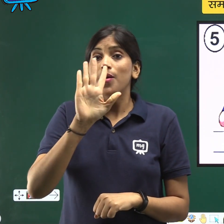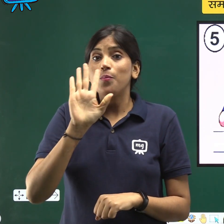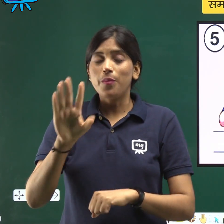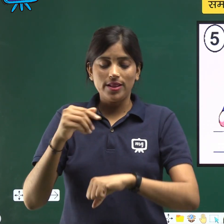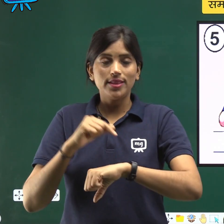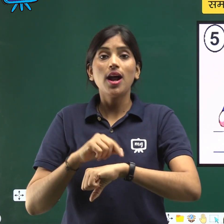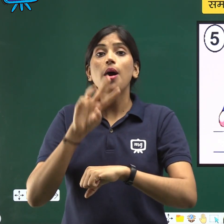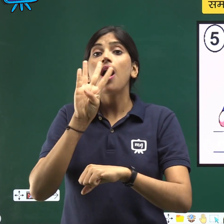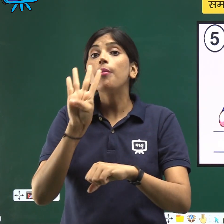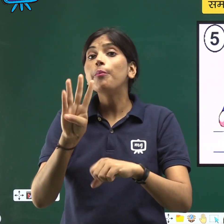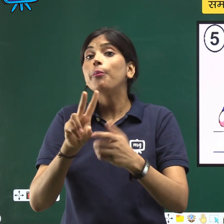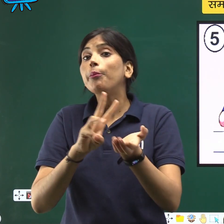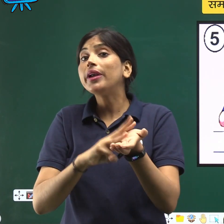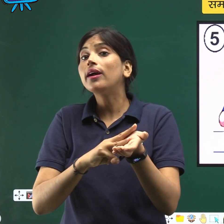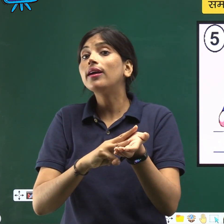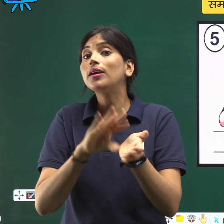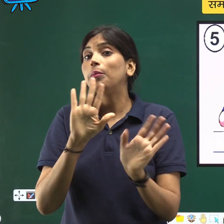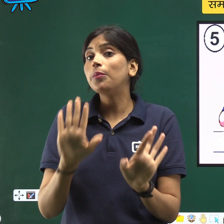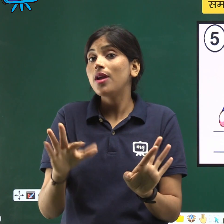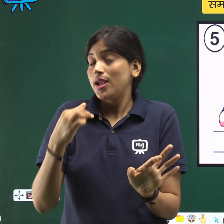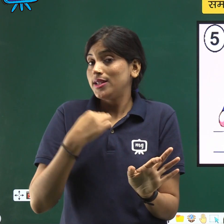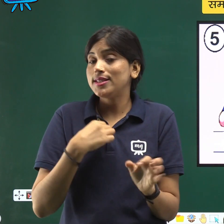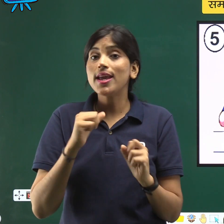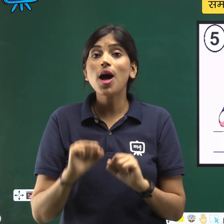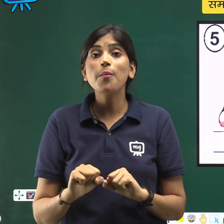7:15 पर। इससे हम